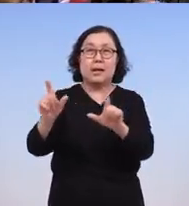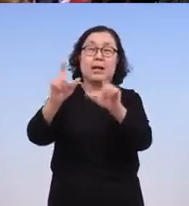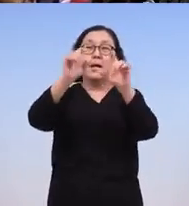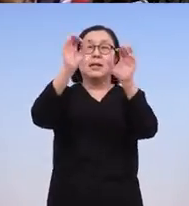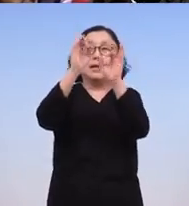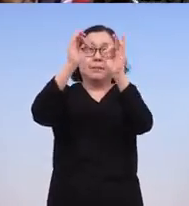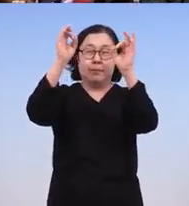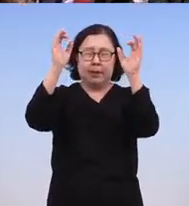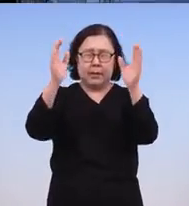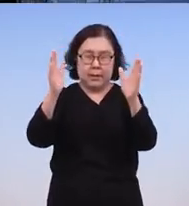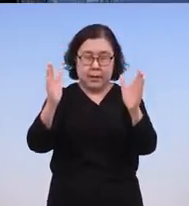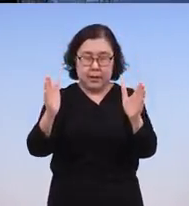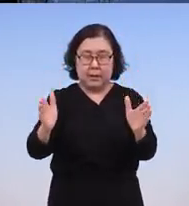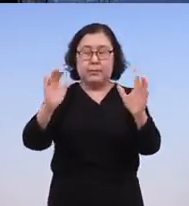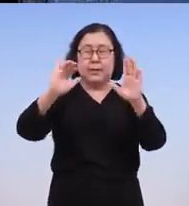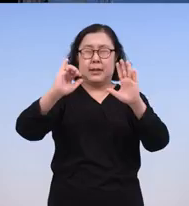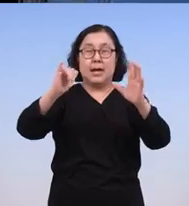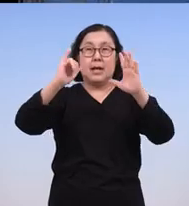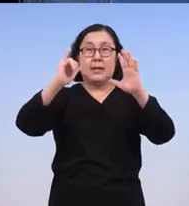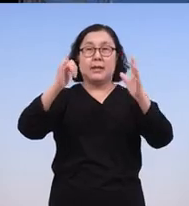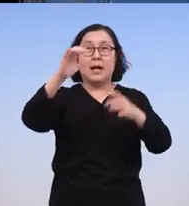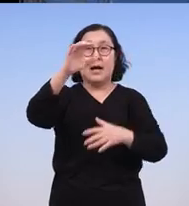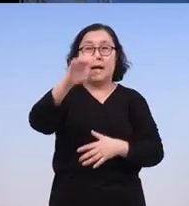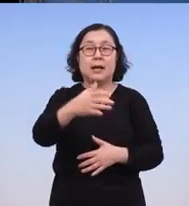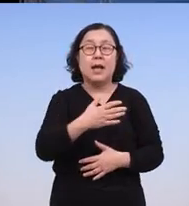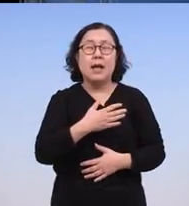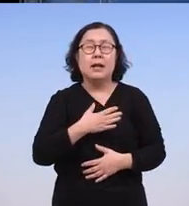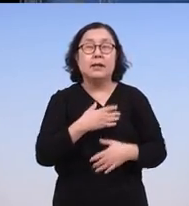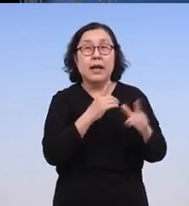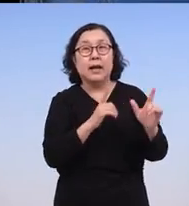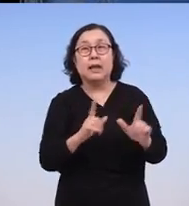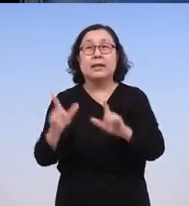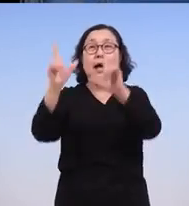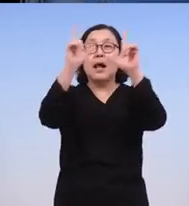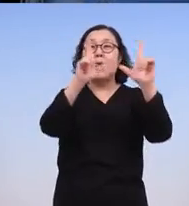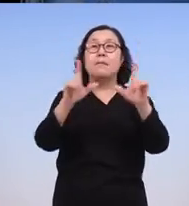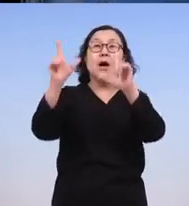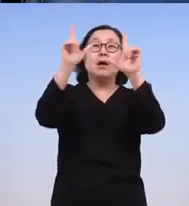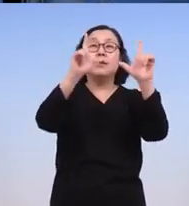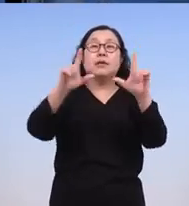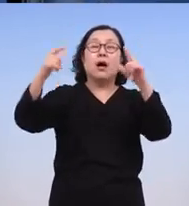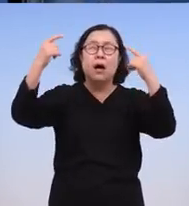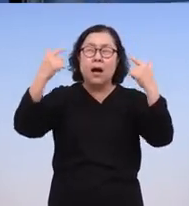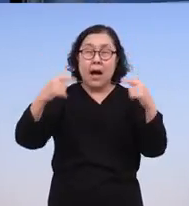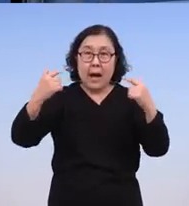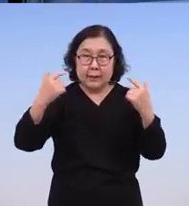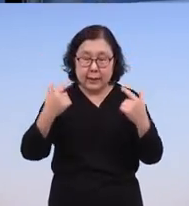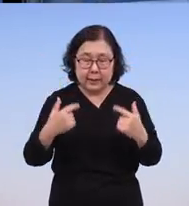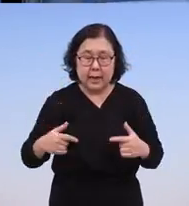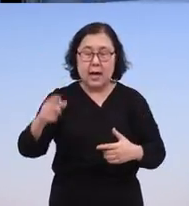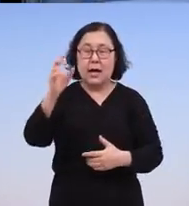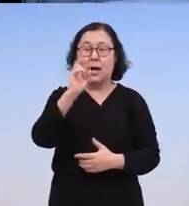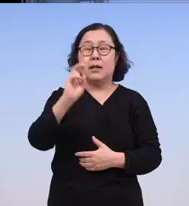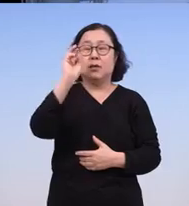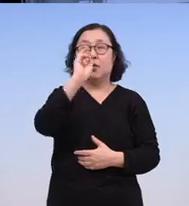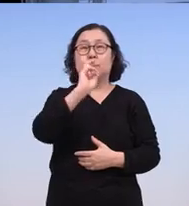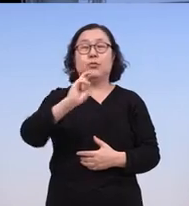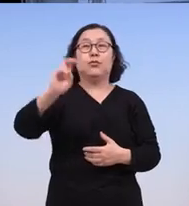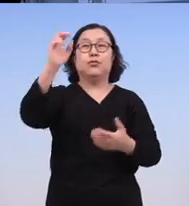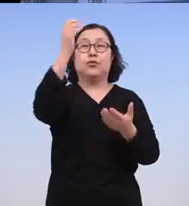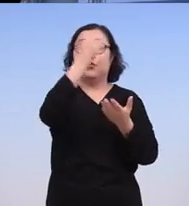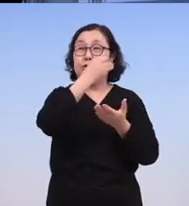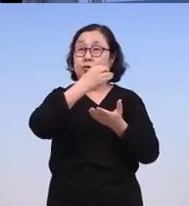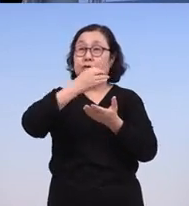고백합니다. 잠시 세상에 내가 살면서, 잠시 세상에 내가 살면서